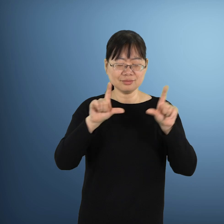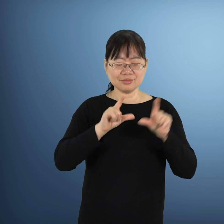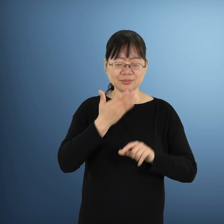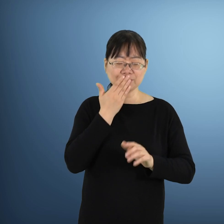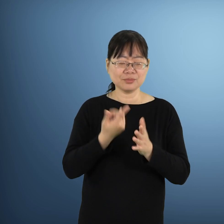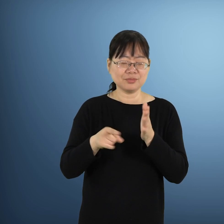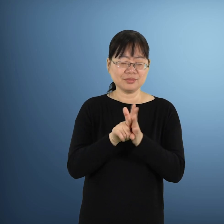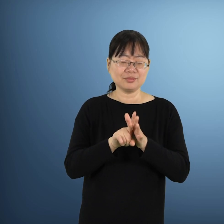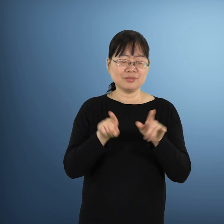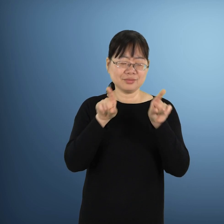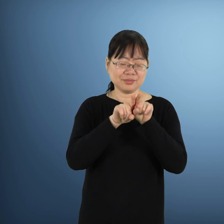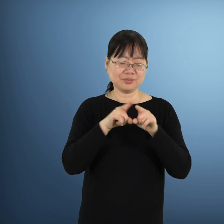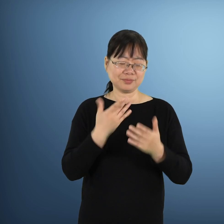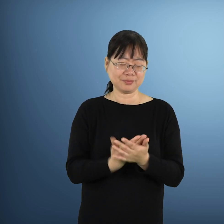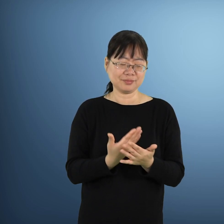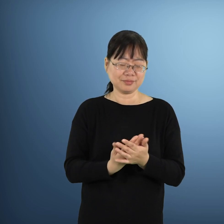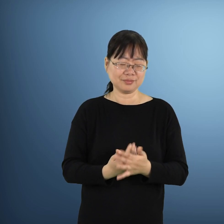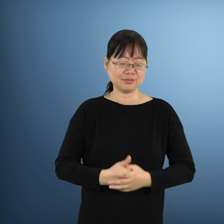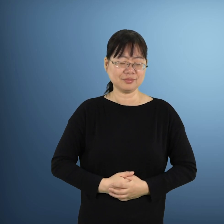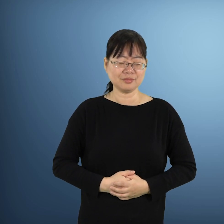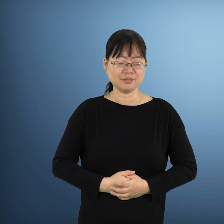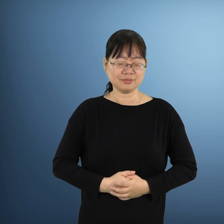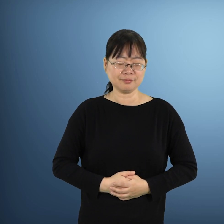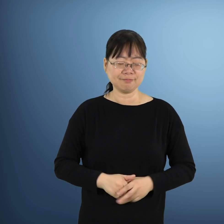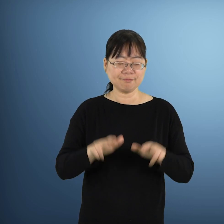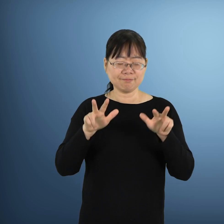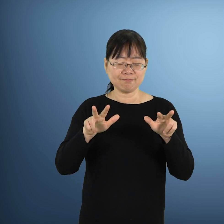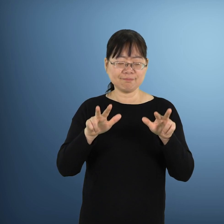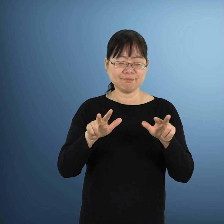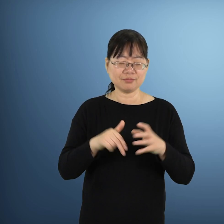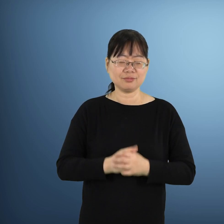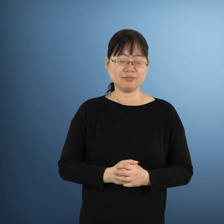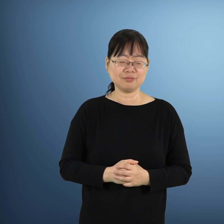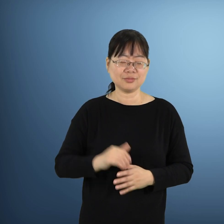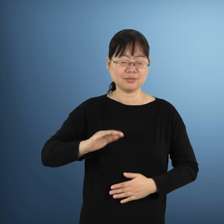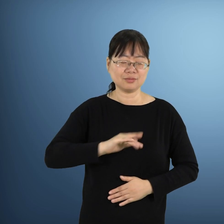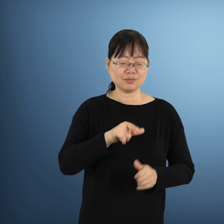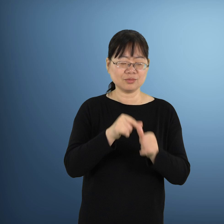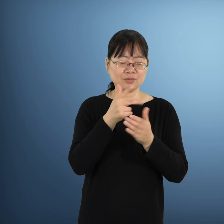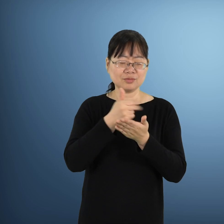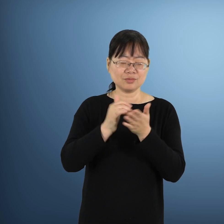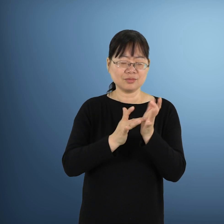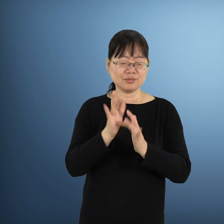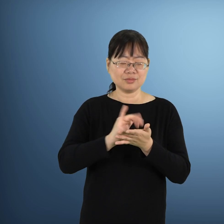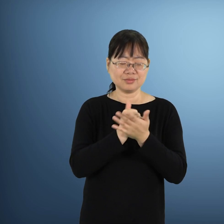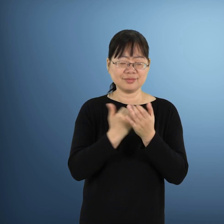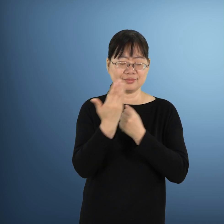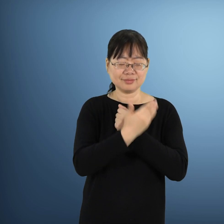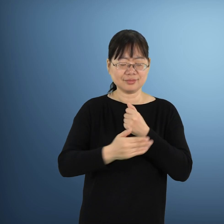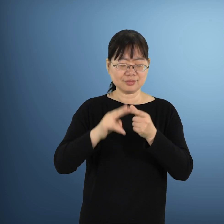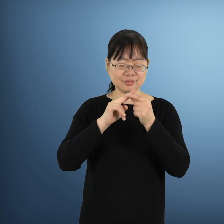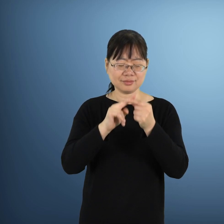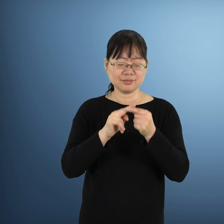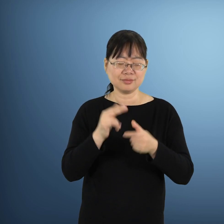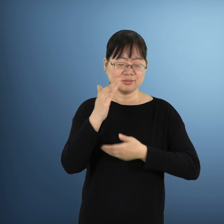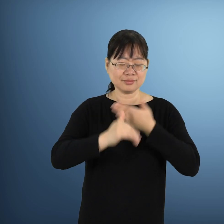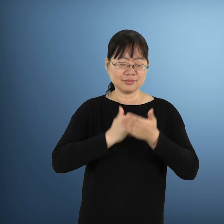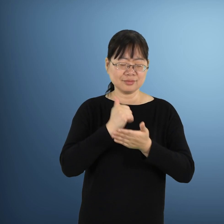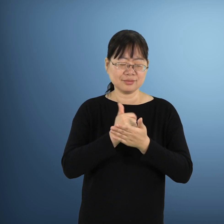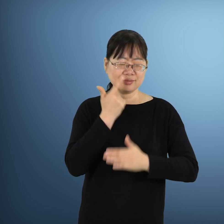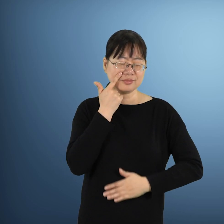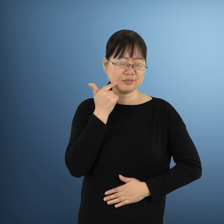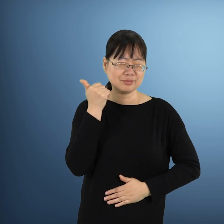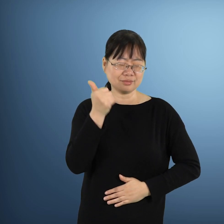되도록 함께하여 주시옵소서. 지금은 우리 구주 예수 그리스도의 은혜와